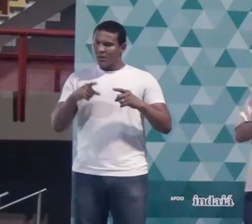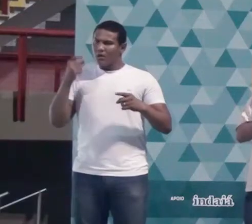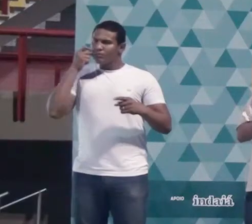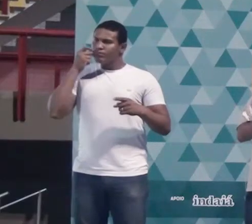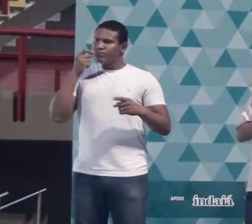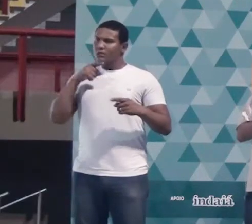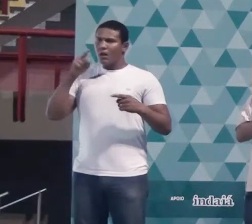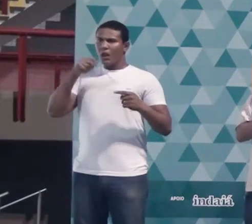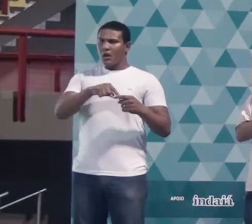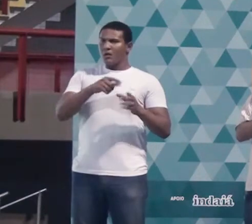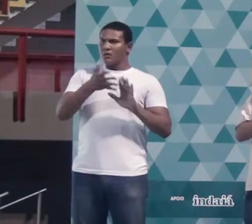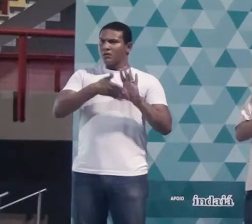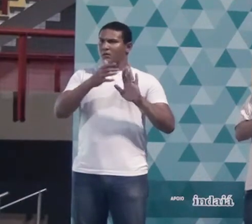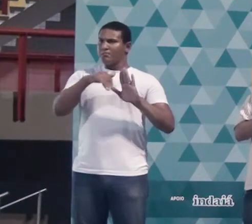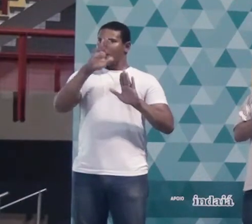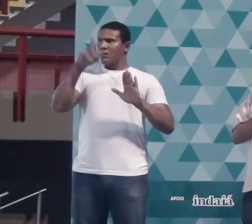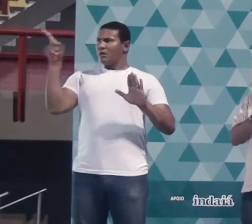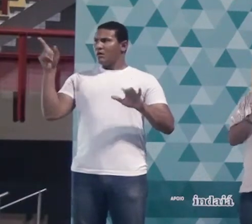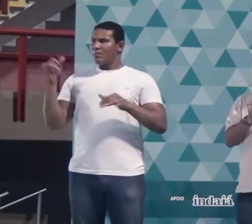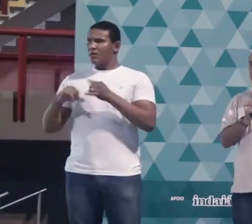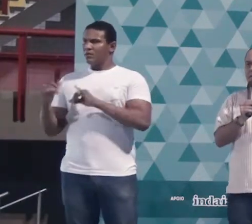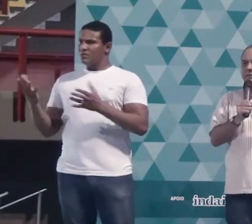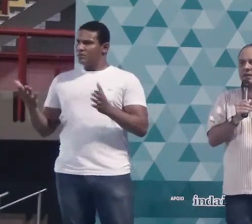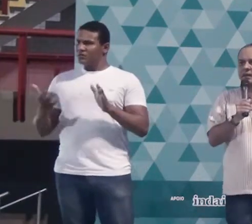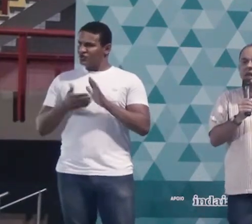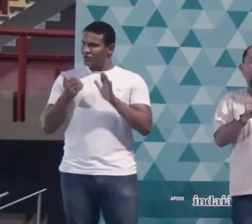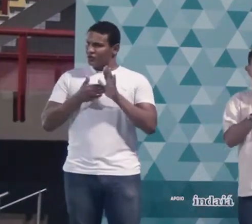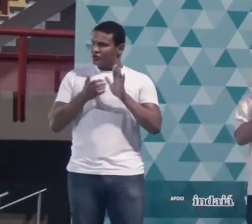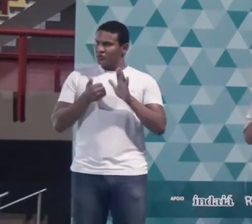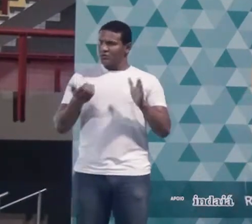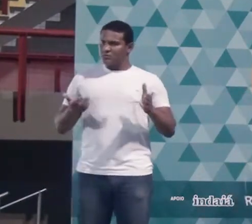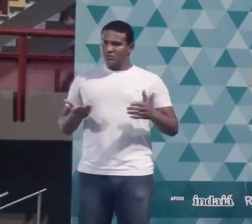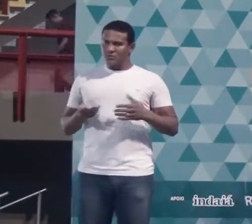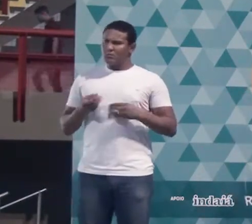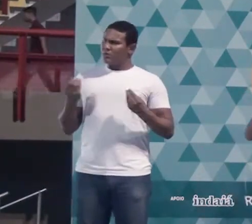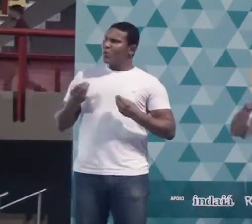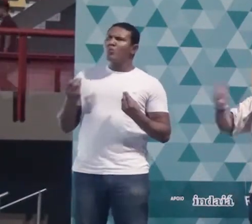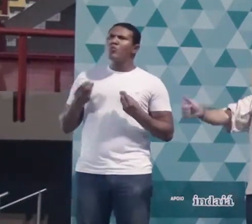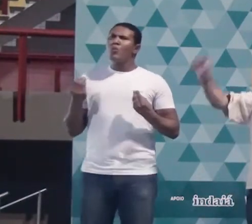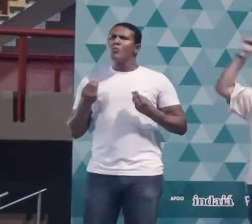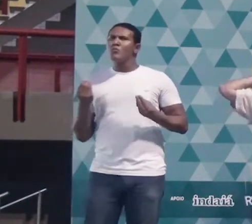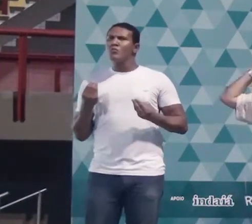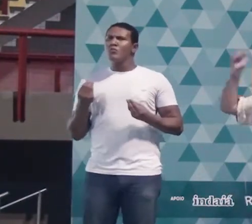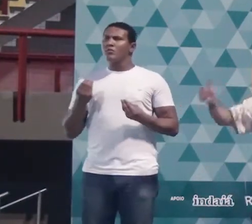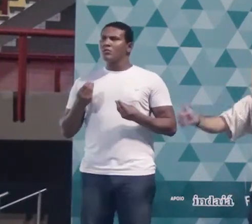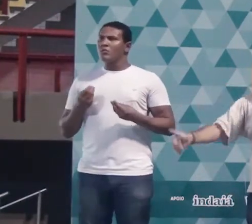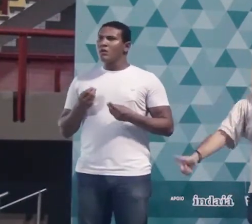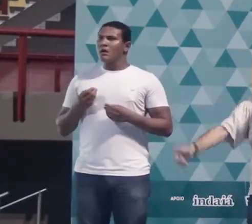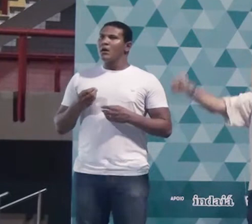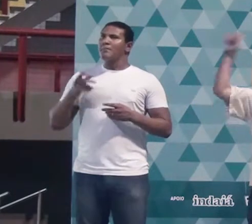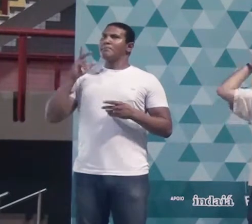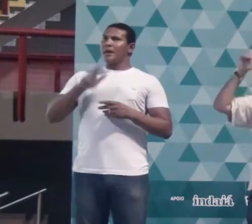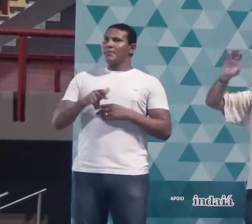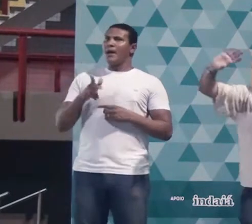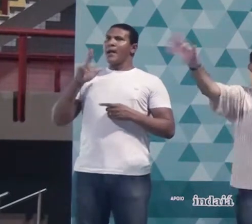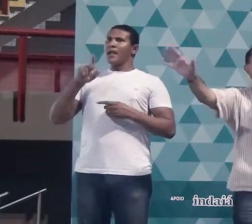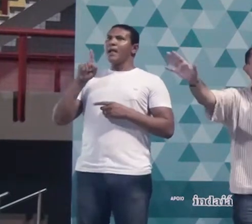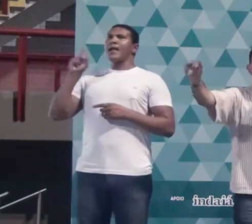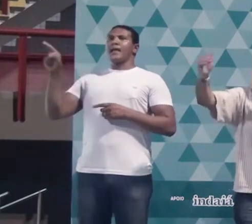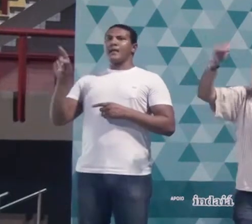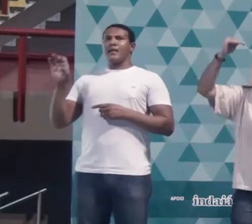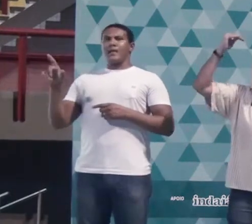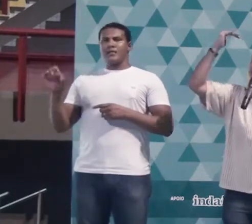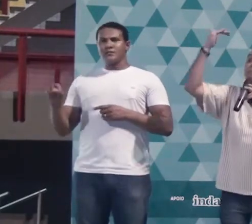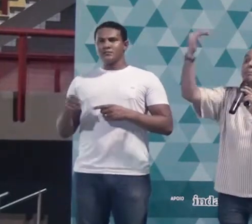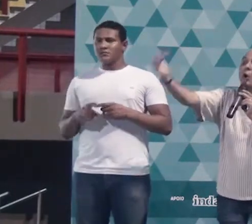do que no laboratório. Vamos tirar esses hamsters, vamos. Aí como é que a gente faz, professor? Eu vou botar o mesmo, Vou botar eles.